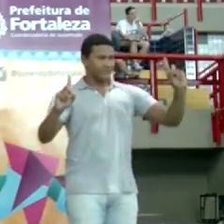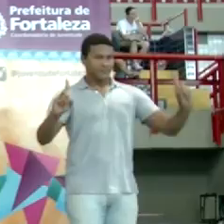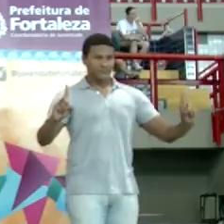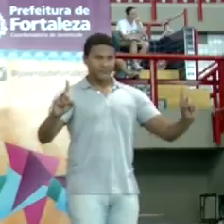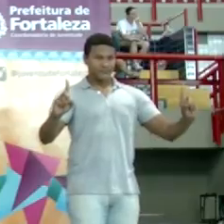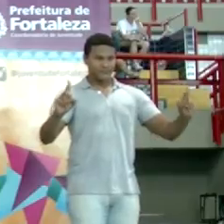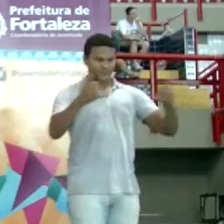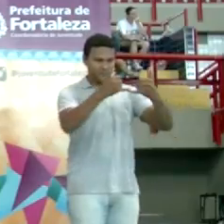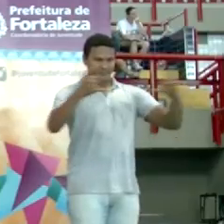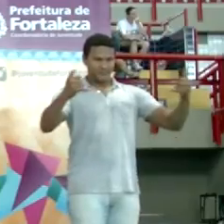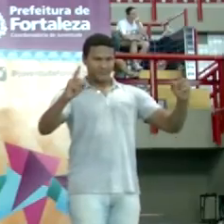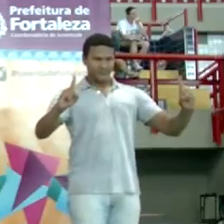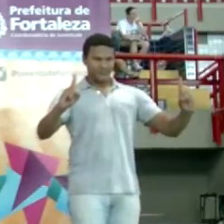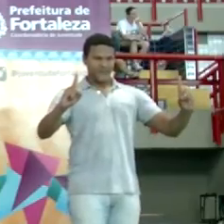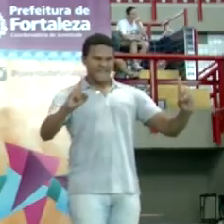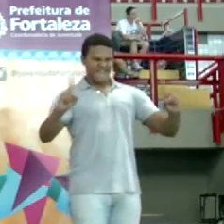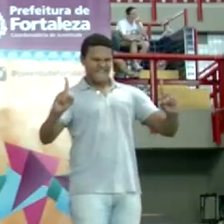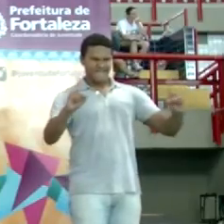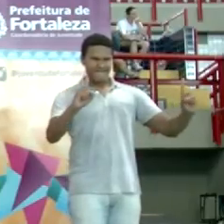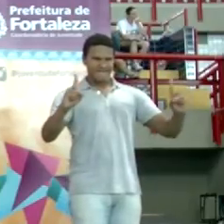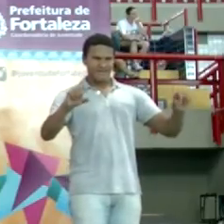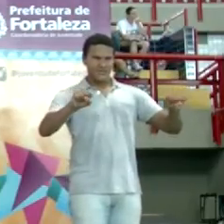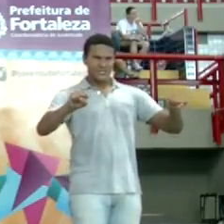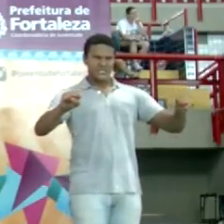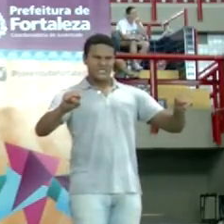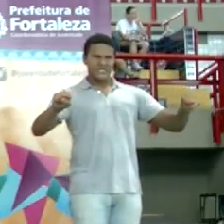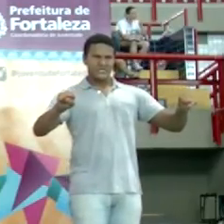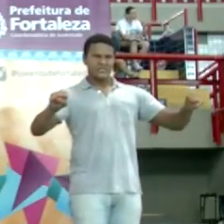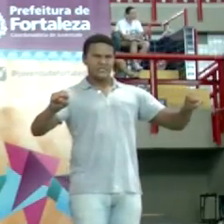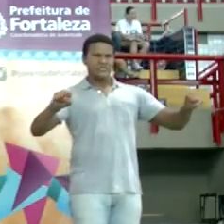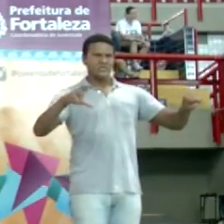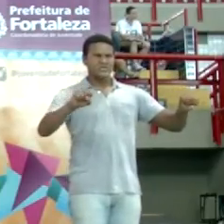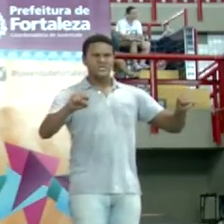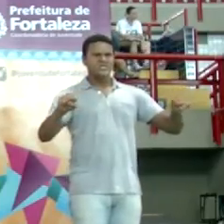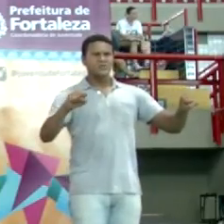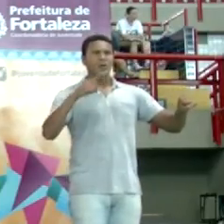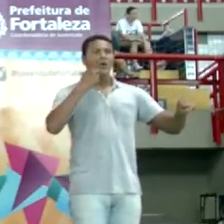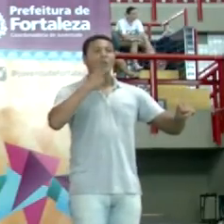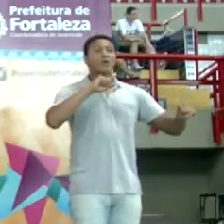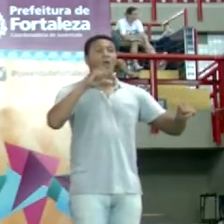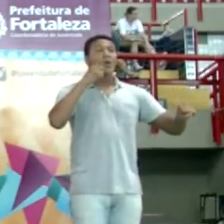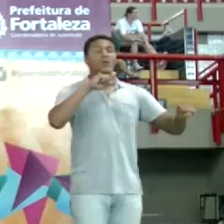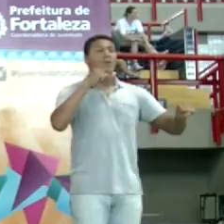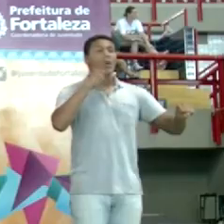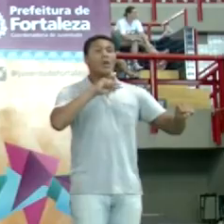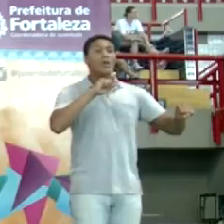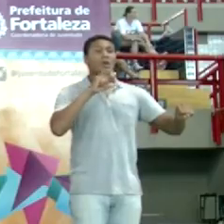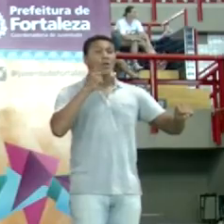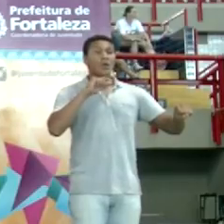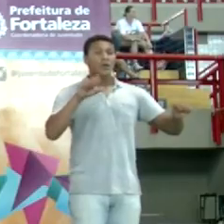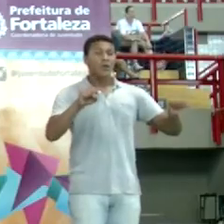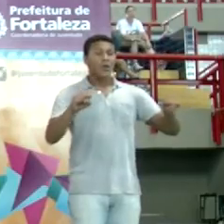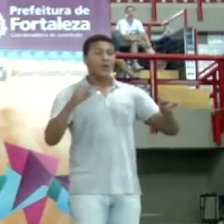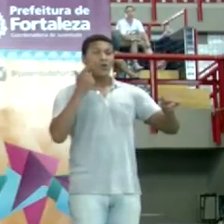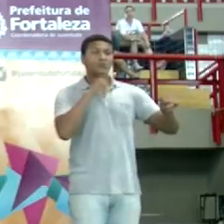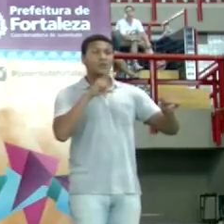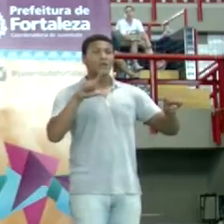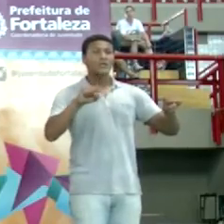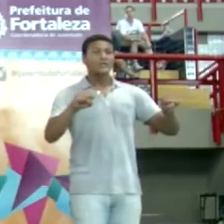Tem duas pessoas. Quem ganha o cabo de guerra? Hã? Não, quem tem